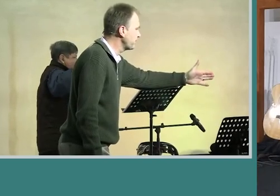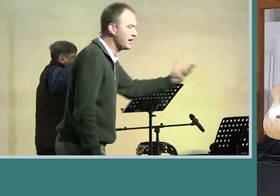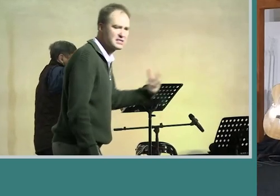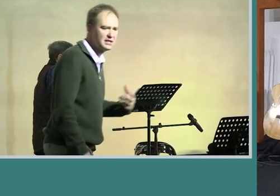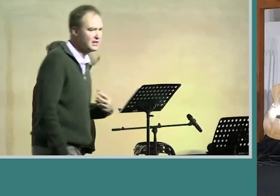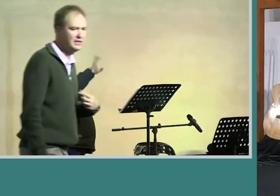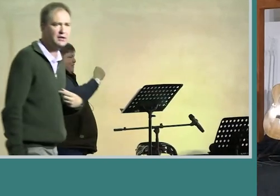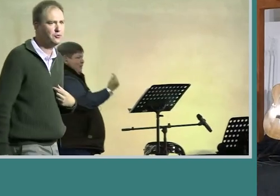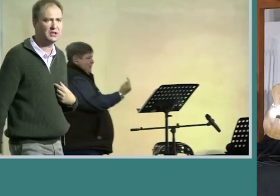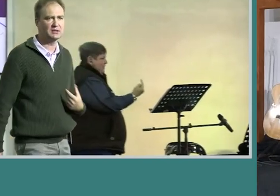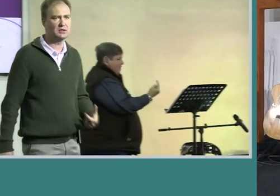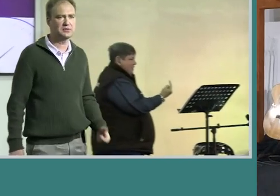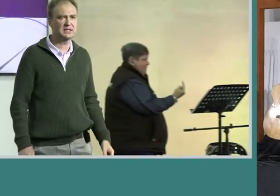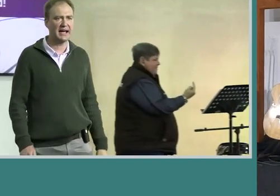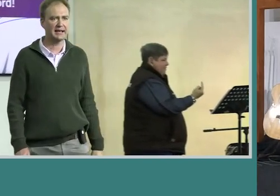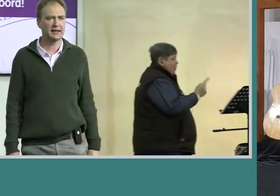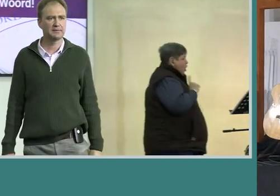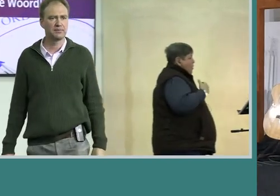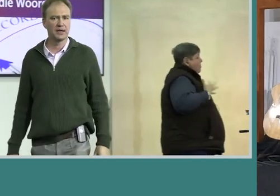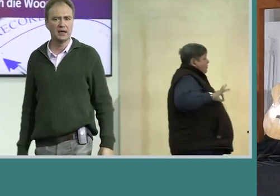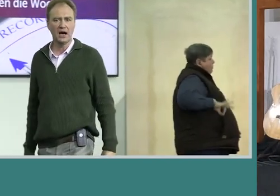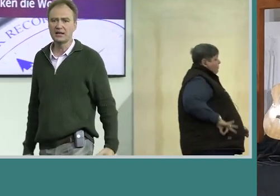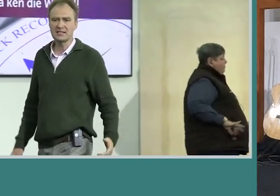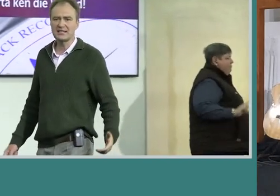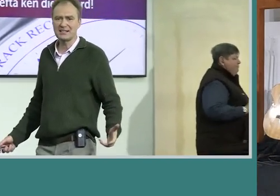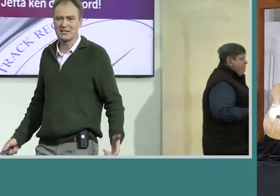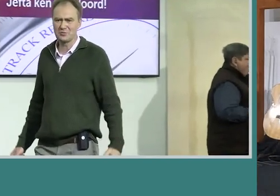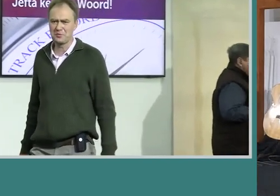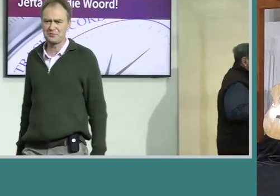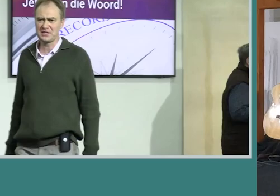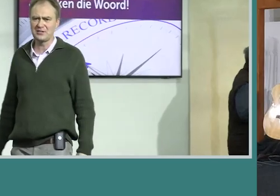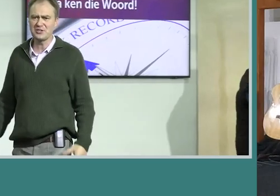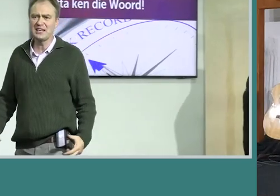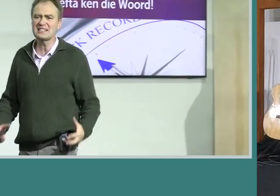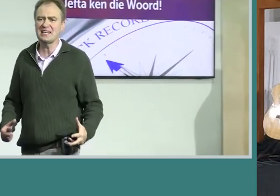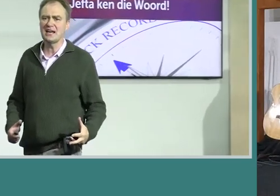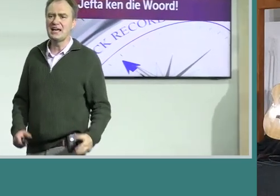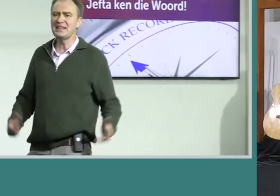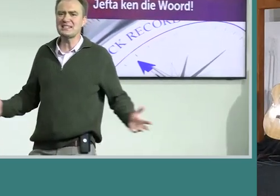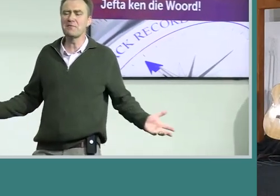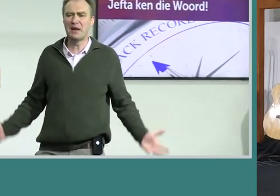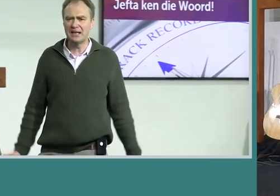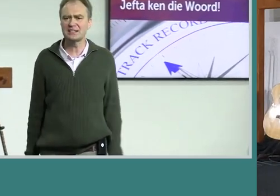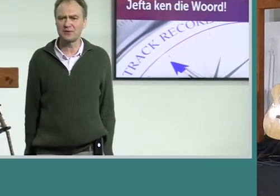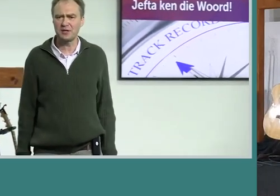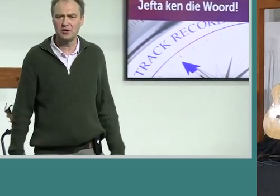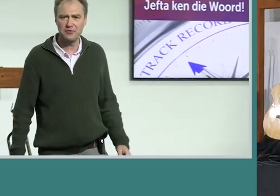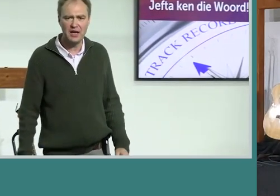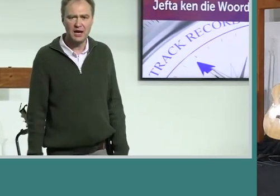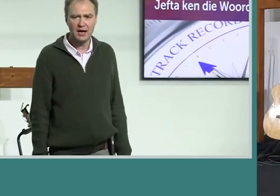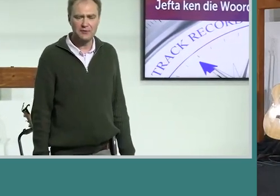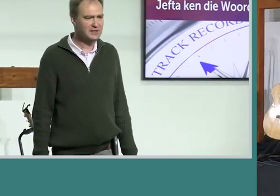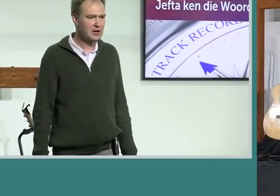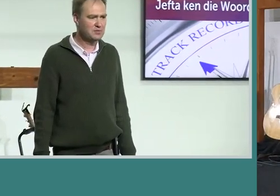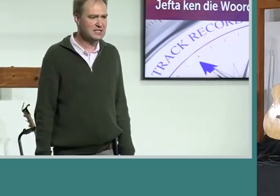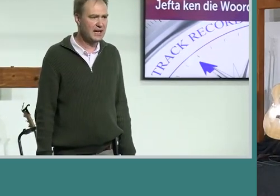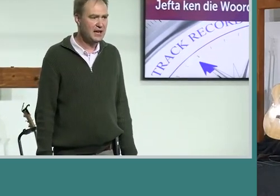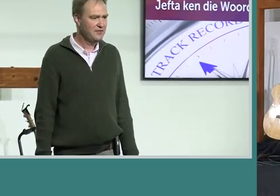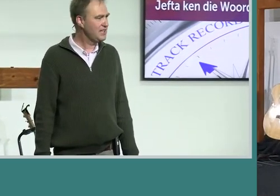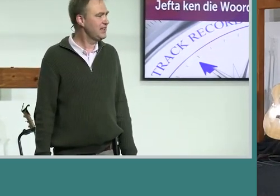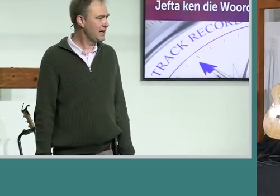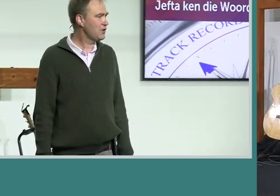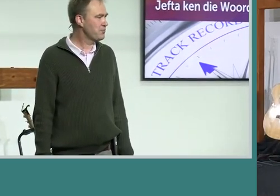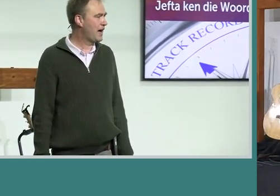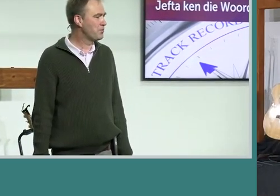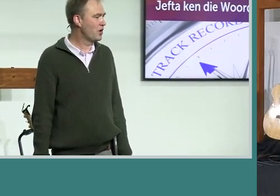leven anders kan ek nie die voordeel daarvan trek nie anders nie het ek niks om op te vertrouw hier is nie hier is nie een blindlingsgeloof in vertrouw om te sê